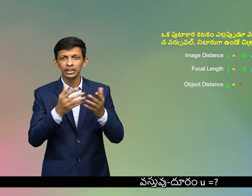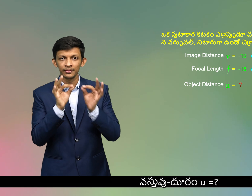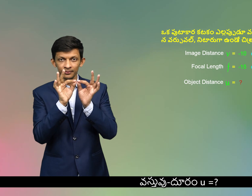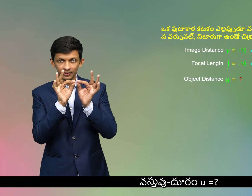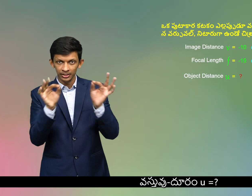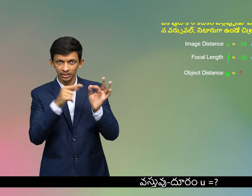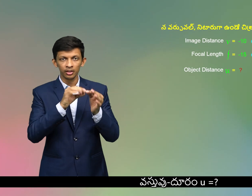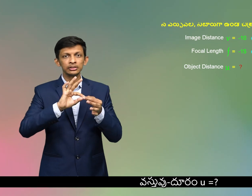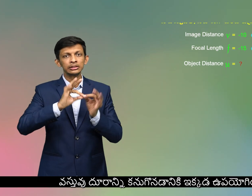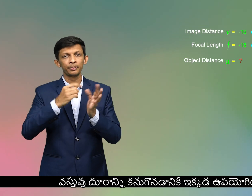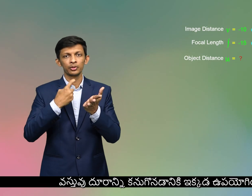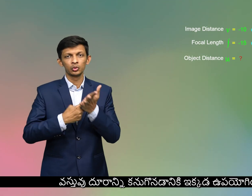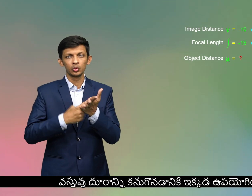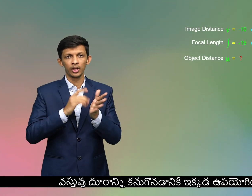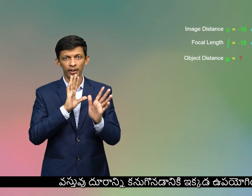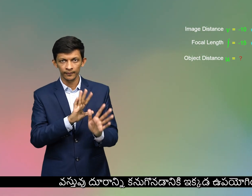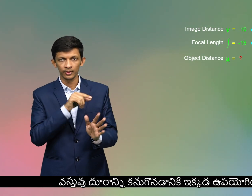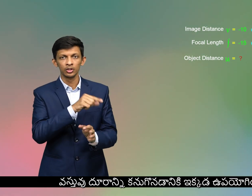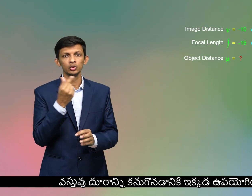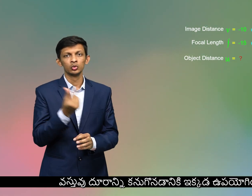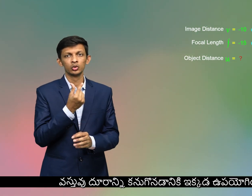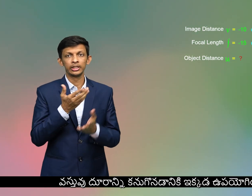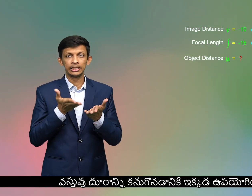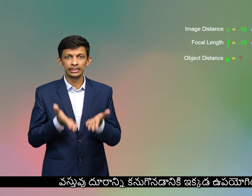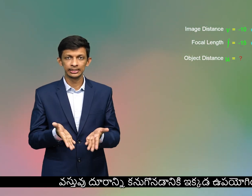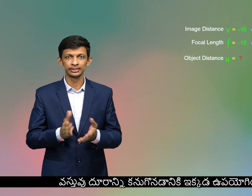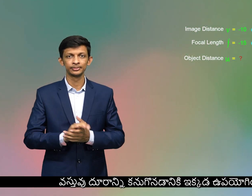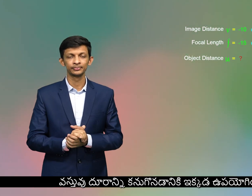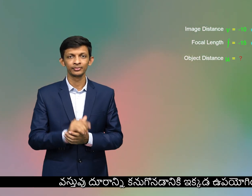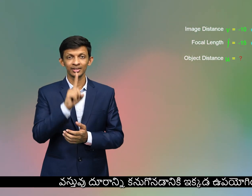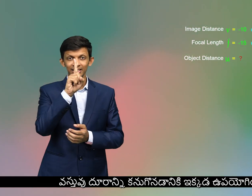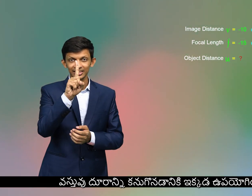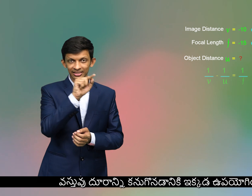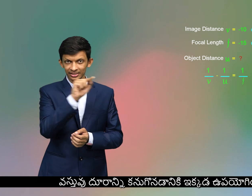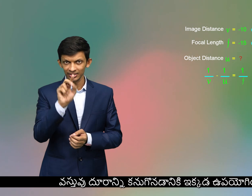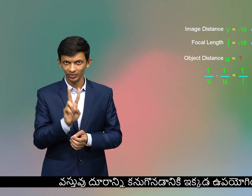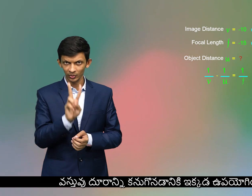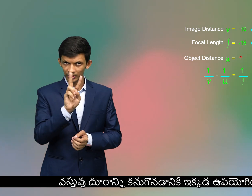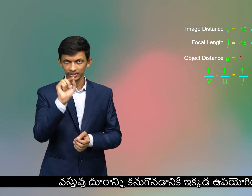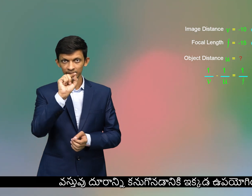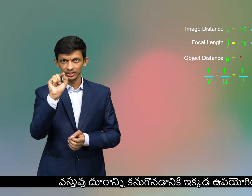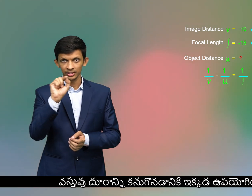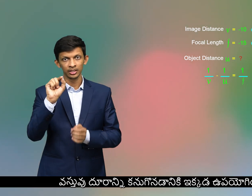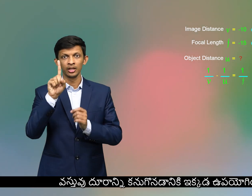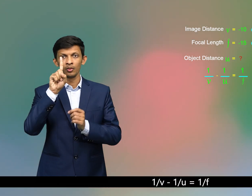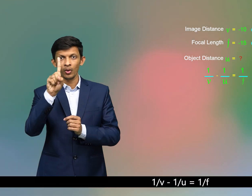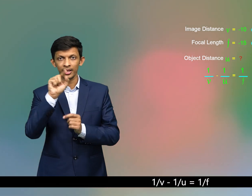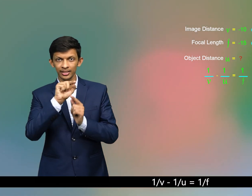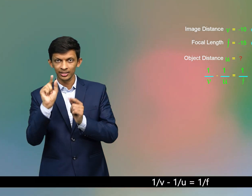దూరం U ఎంత? వస్తువు దూరాన్ని కనుగొనడానికి ఇక్కడ ఉపయోగించే సూత్రం